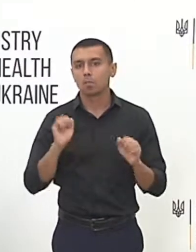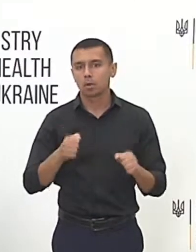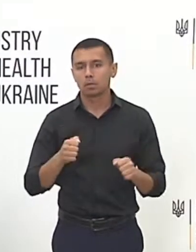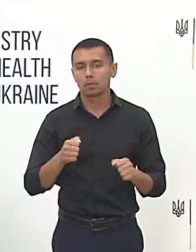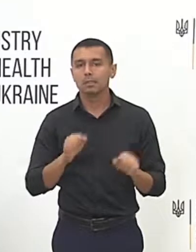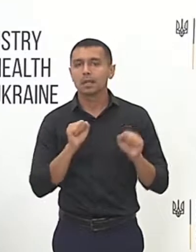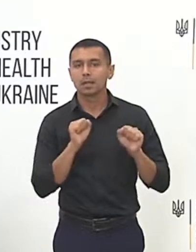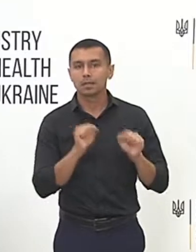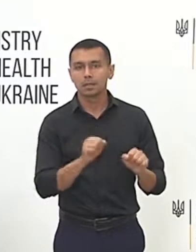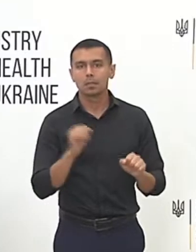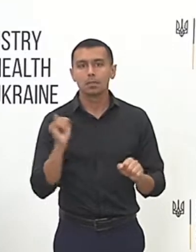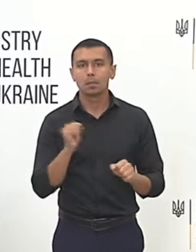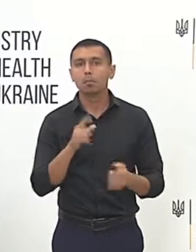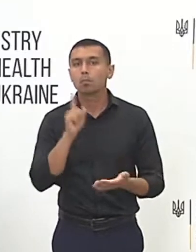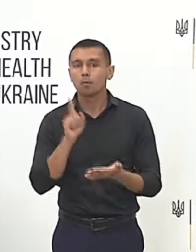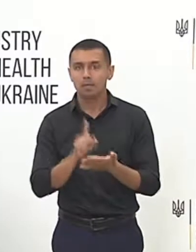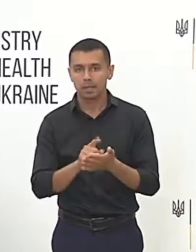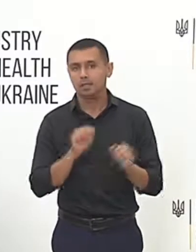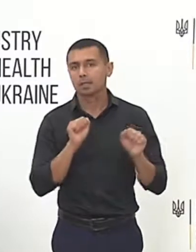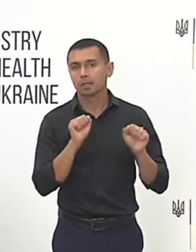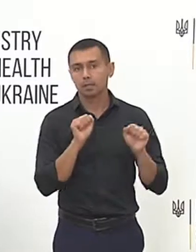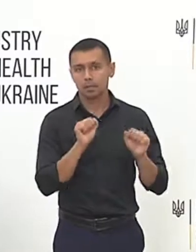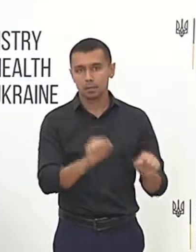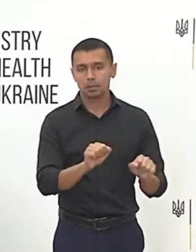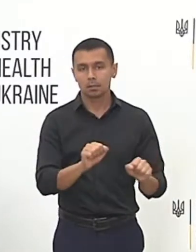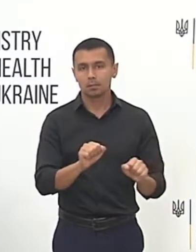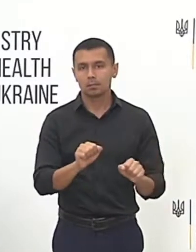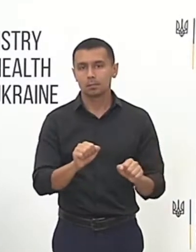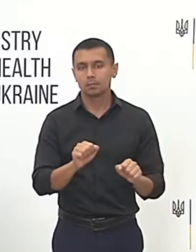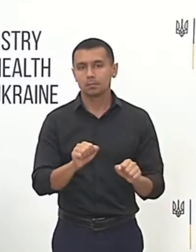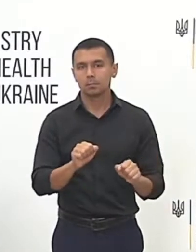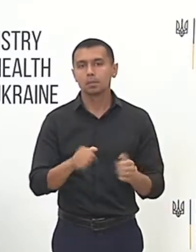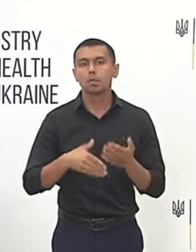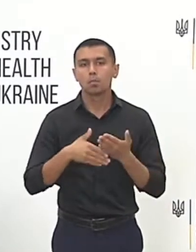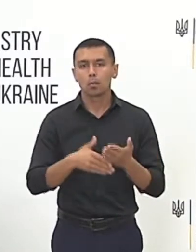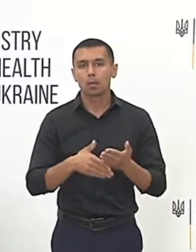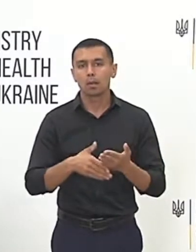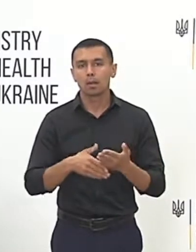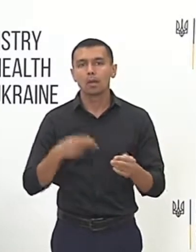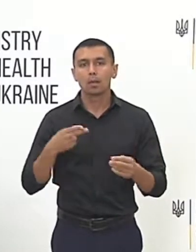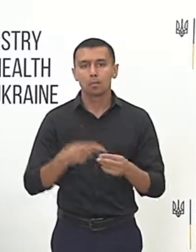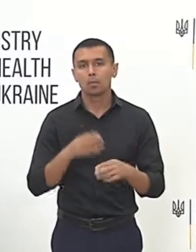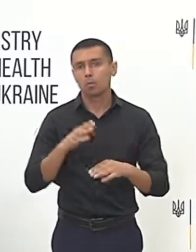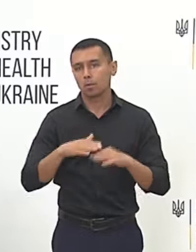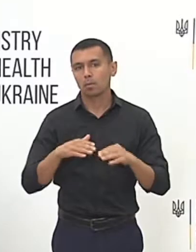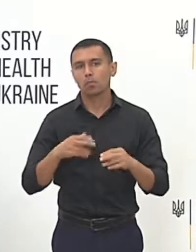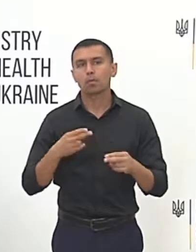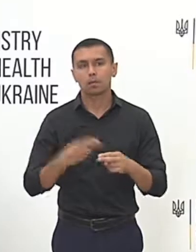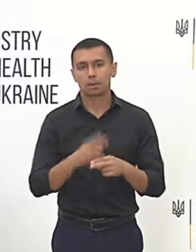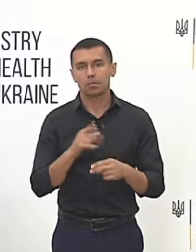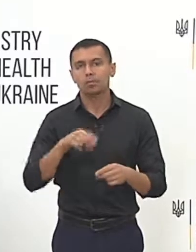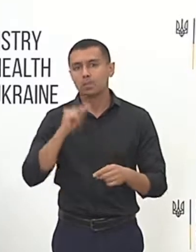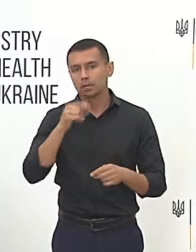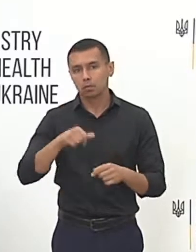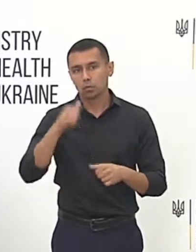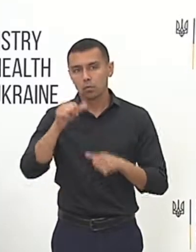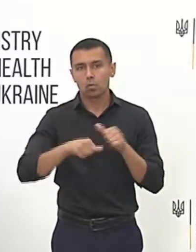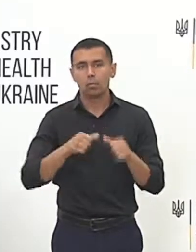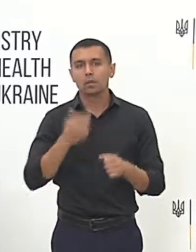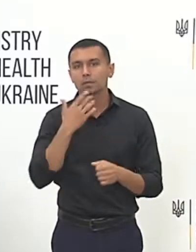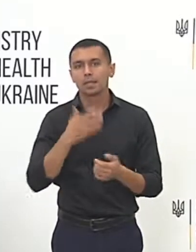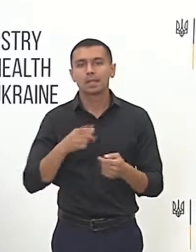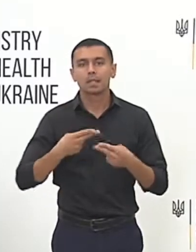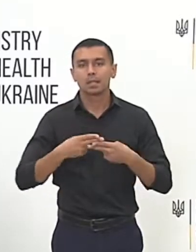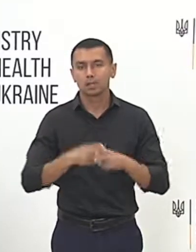можемо захищатись і повинні захищатись шляхом імунопрофілактики. Зокрема, у червні цього року Національна